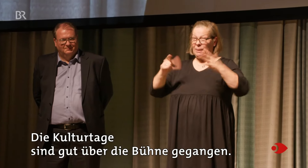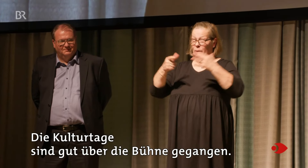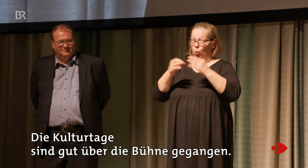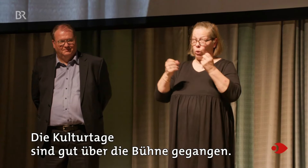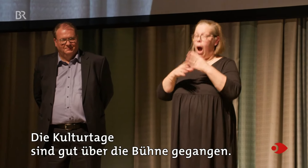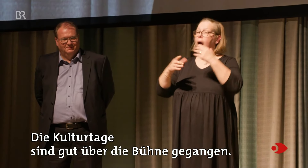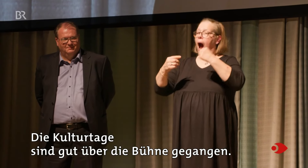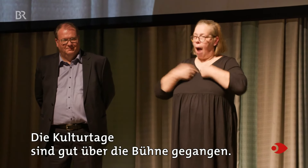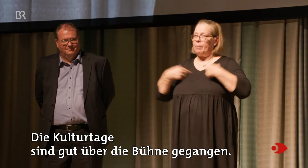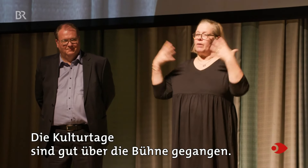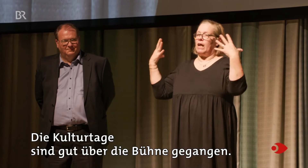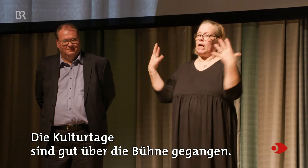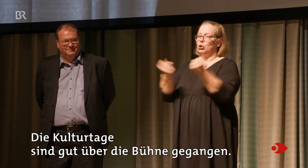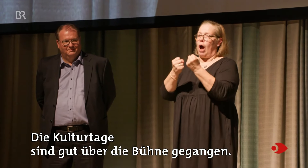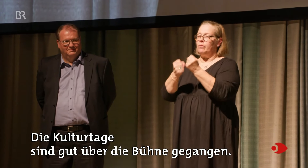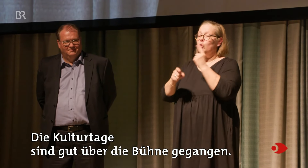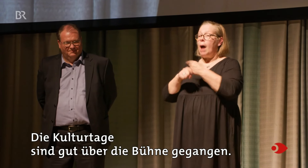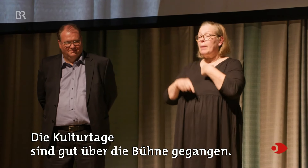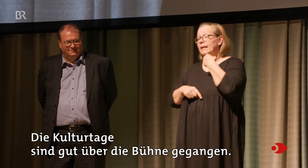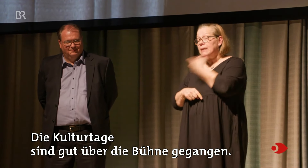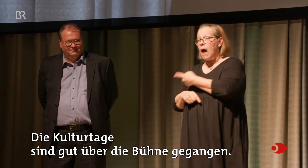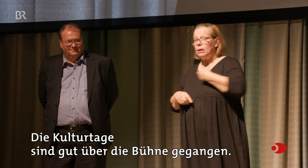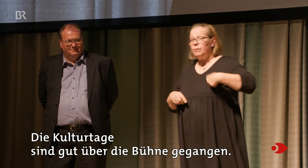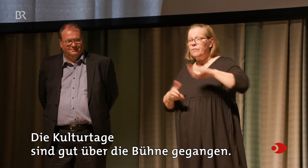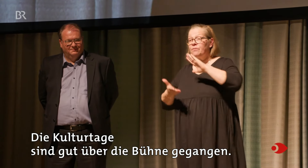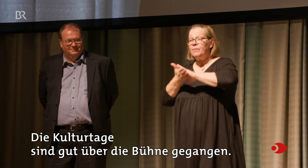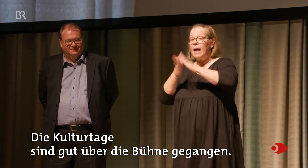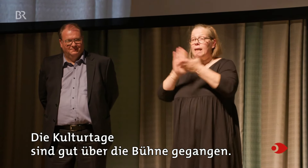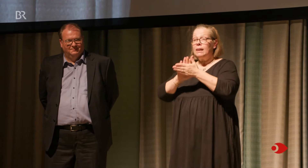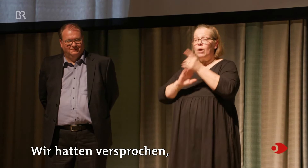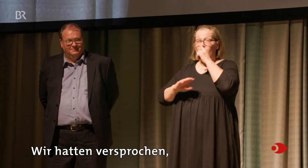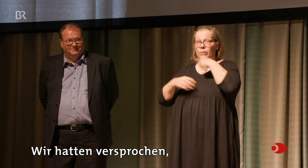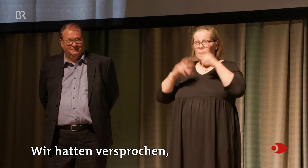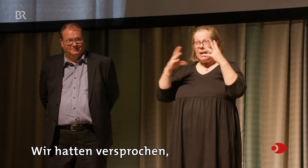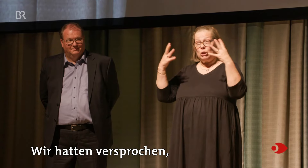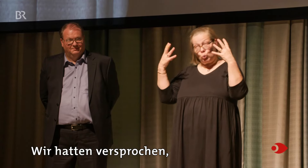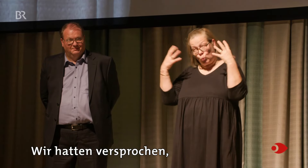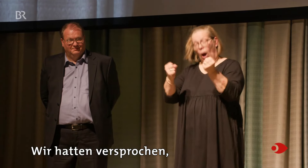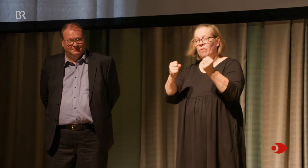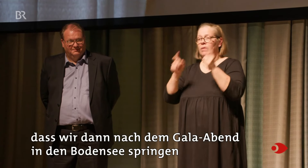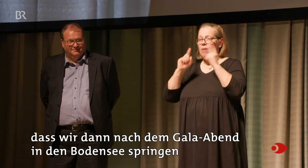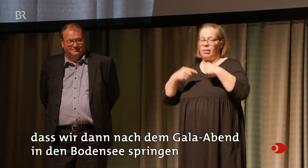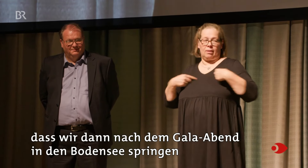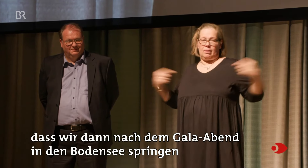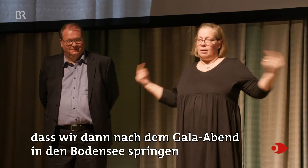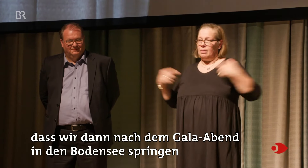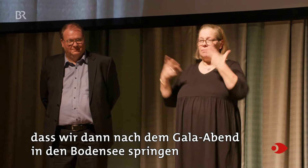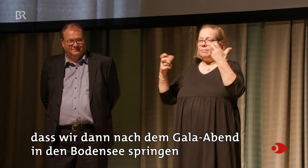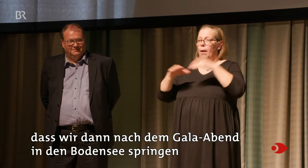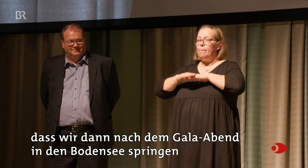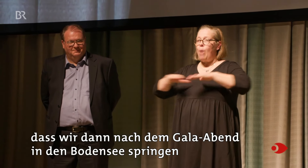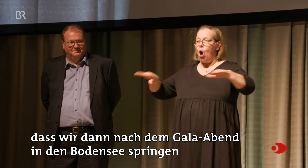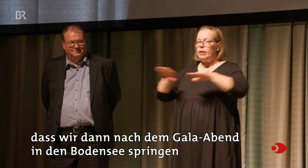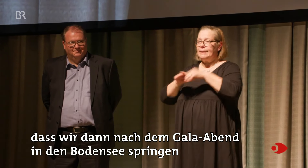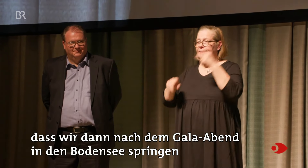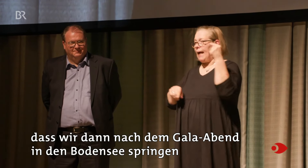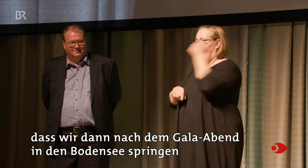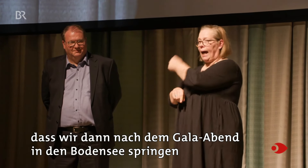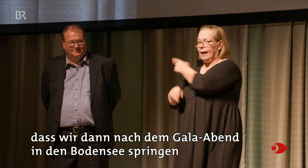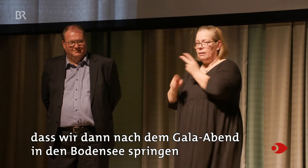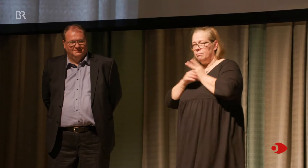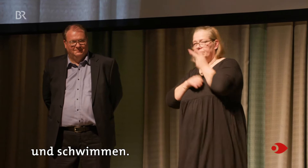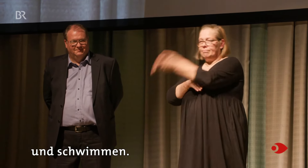Die Kulturtage sind gut über die Bühne gegangen. Wir hatten versprochen, dass wir dann nach dem Galaabend in